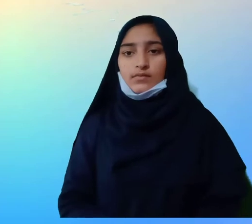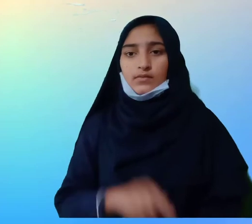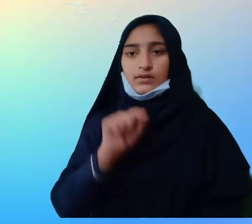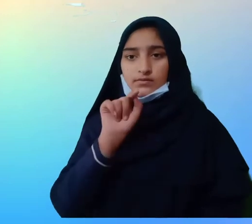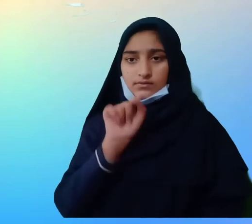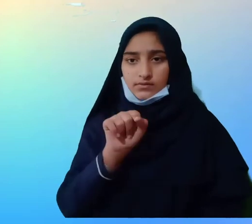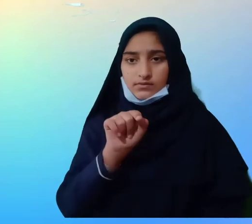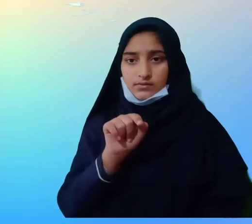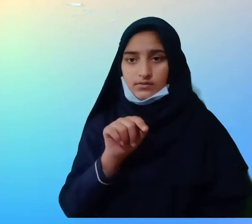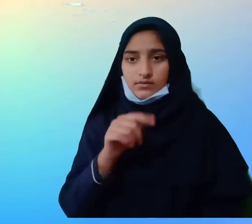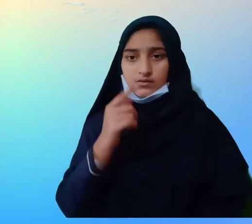ये लड़का